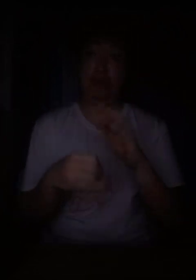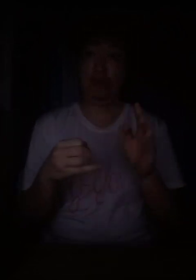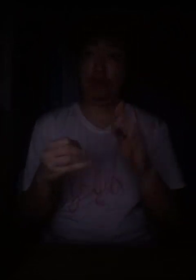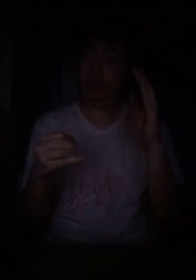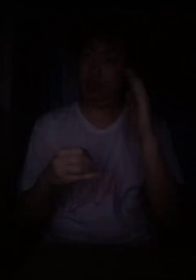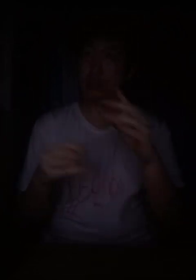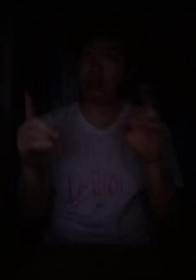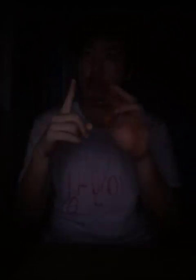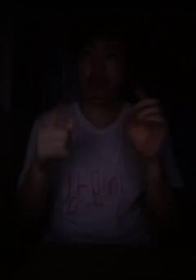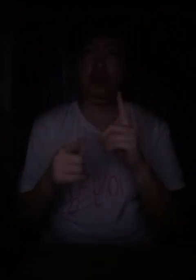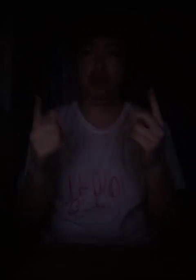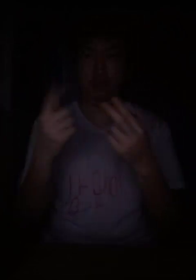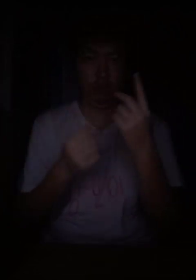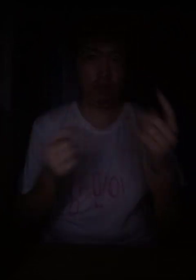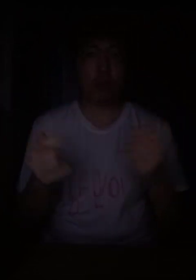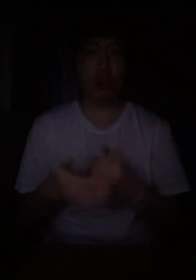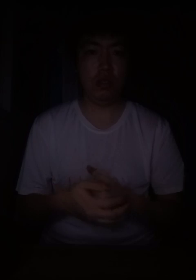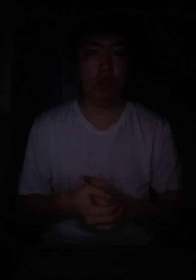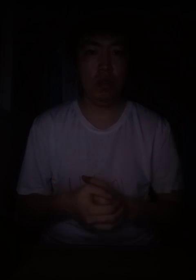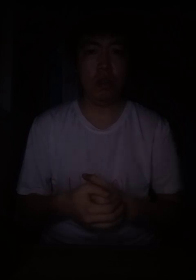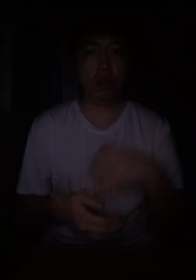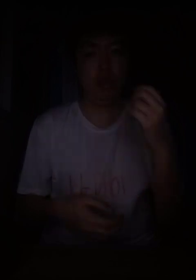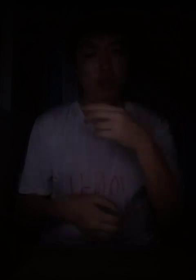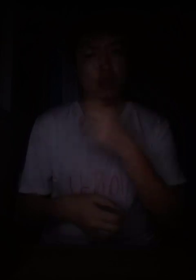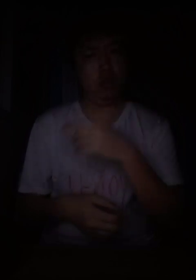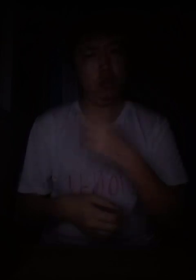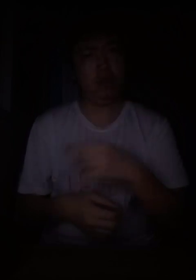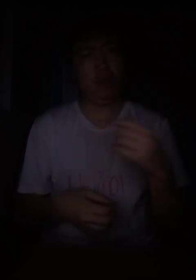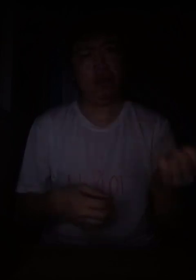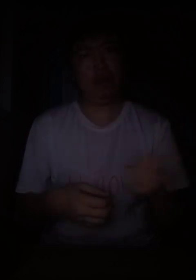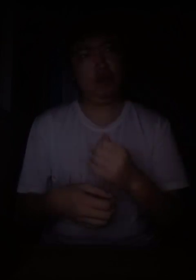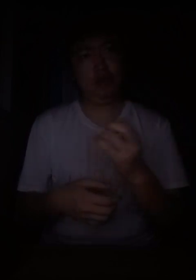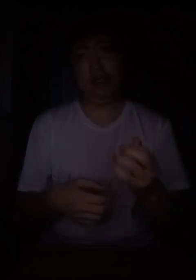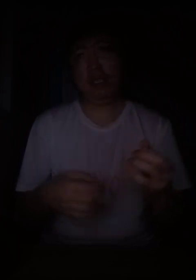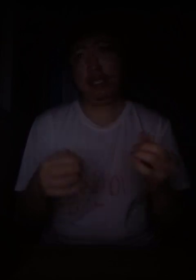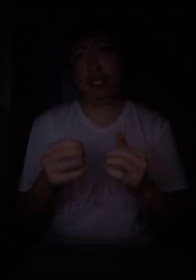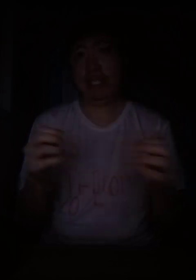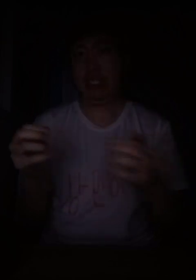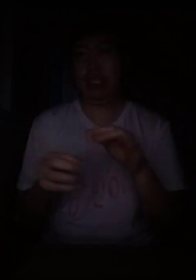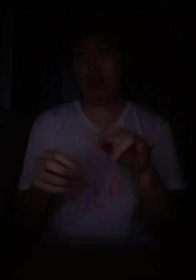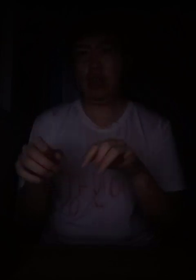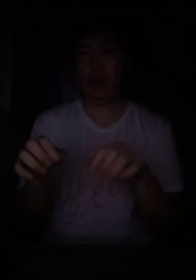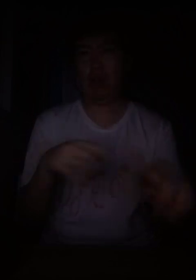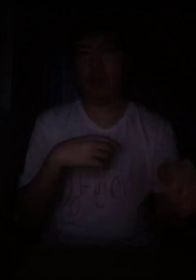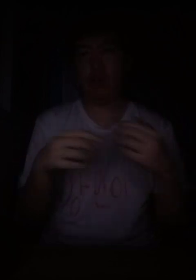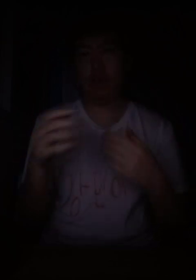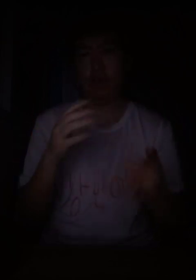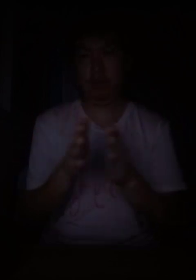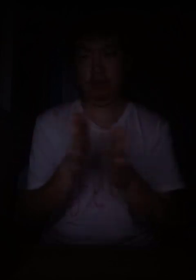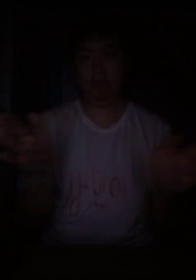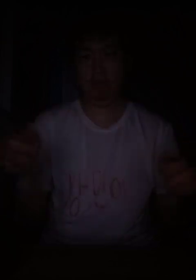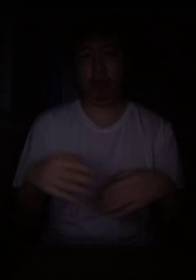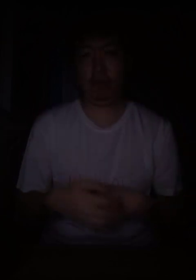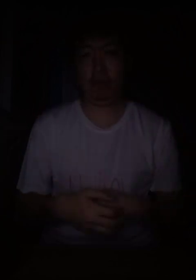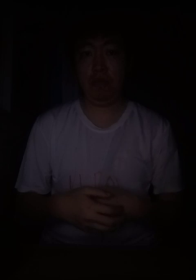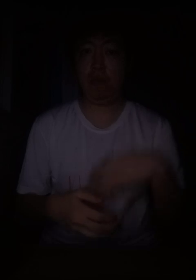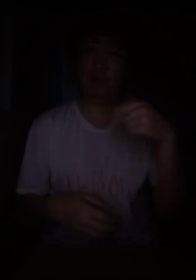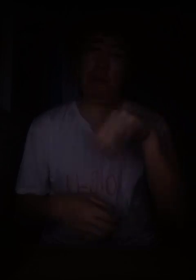화면으로도 확인됐습니다. 차량을 옮기라는 안내방송 직후 차들이 엉금엉금 나오기 시작합니다. 하지만 이때부터 약